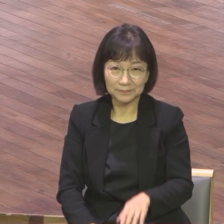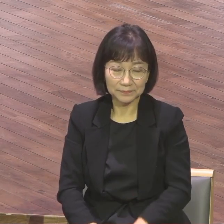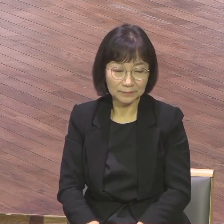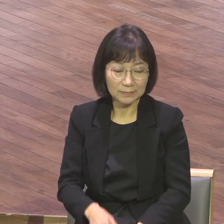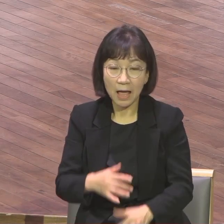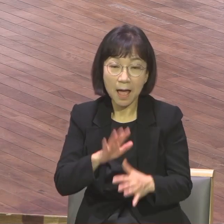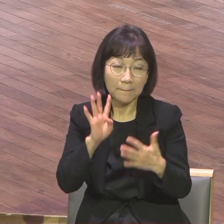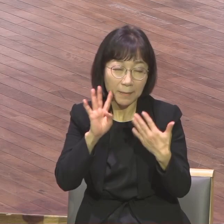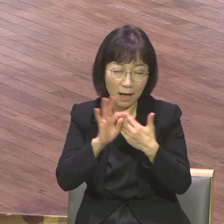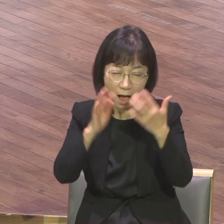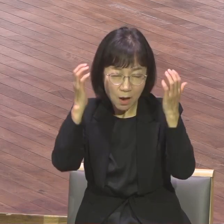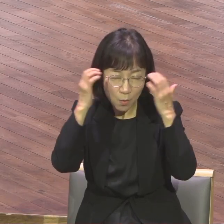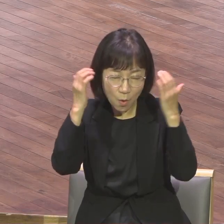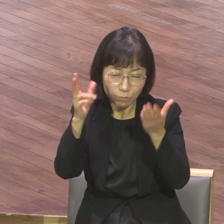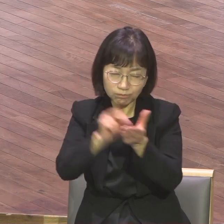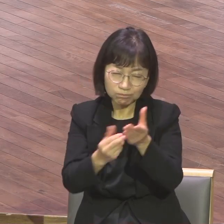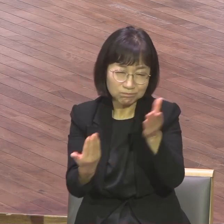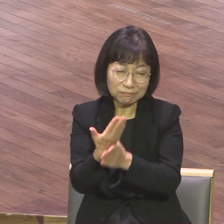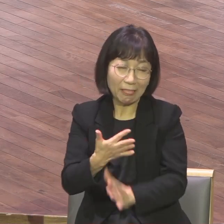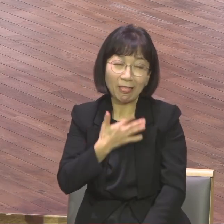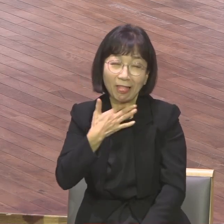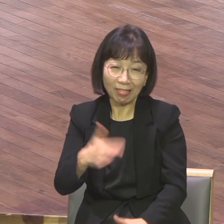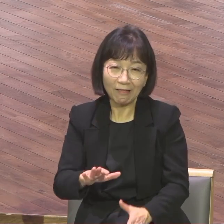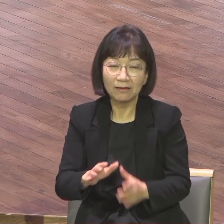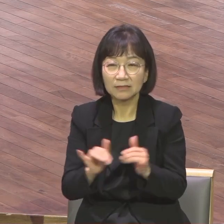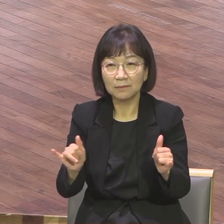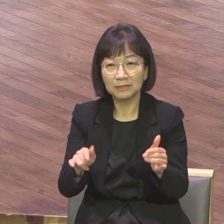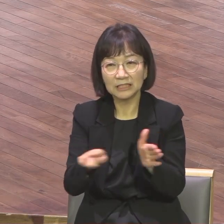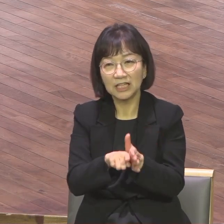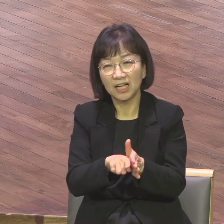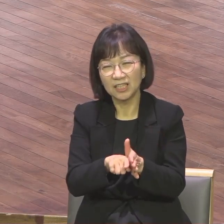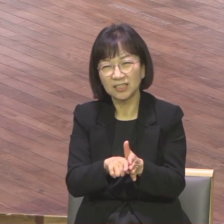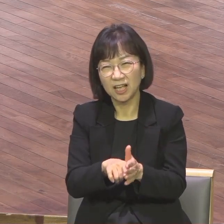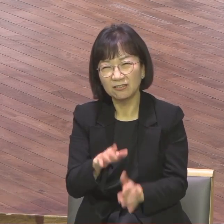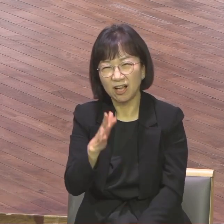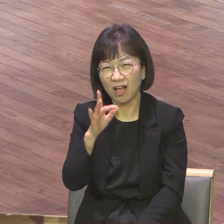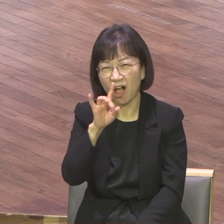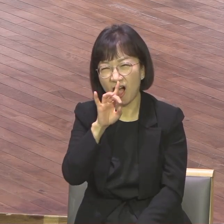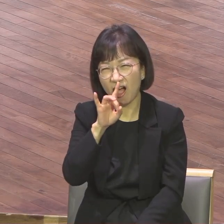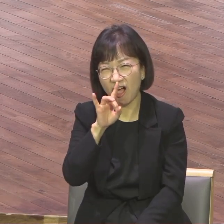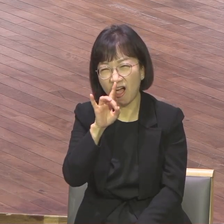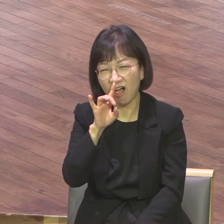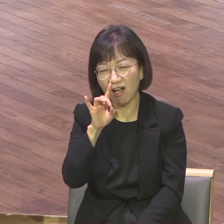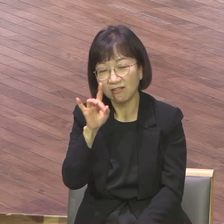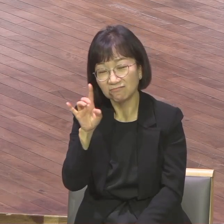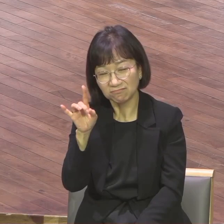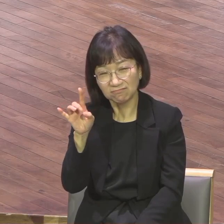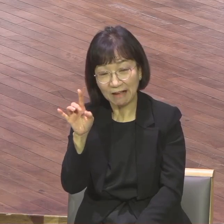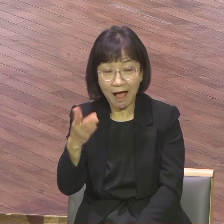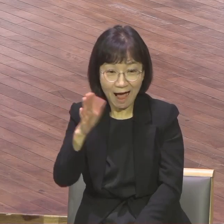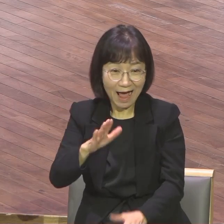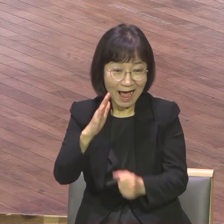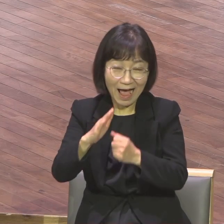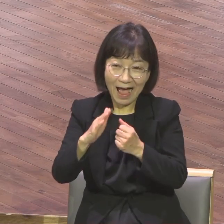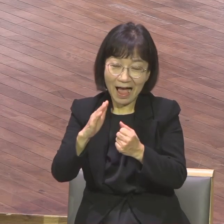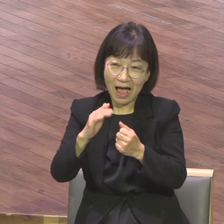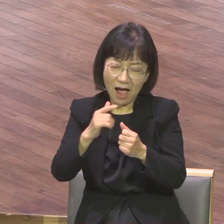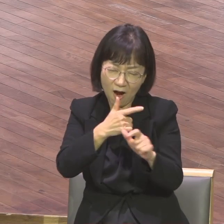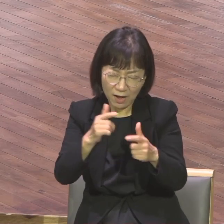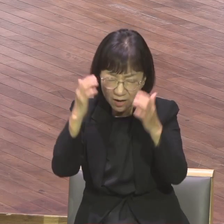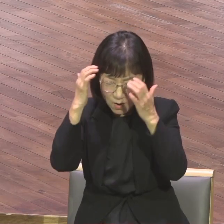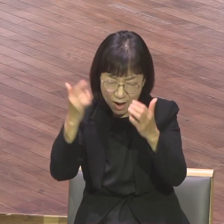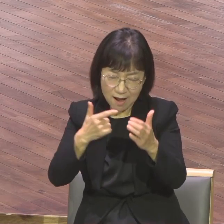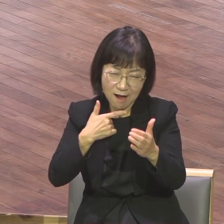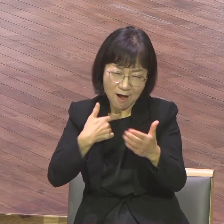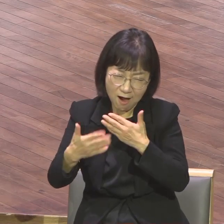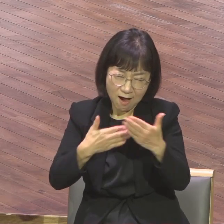그냥 미지근하죠. 그런데 이 어려움을 통해서 하나님의 살아계심을 기도를 통하여 말씀을 통하여 깨달은